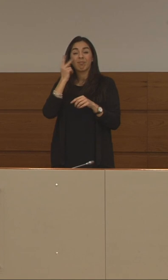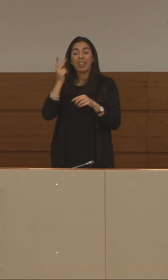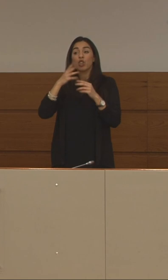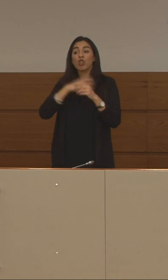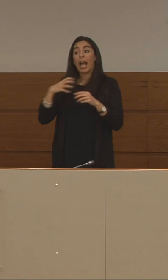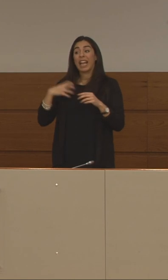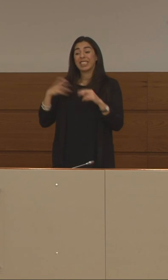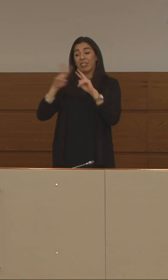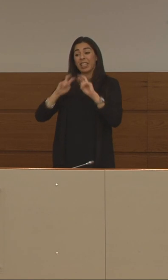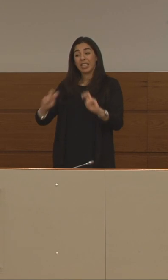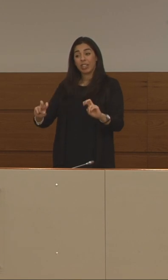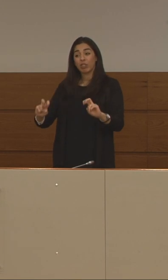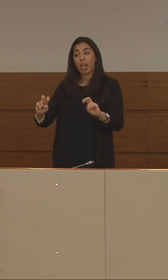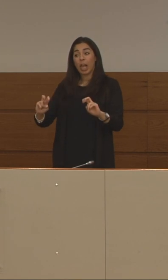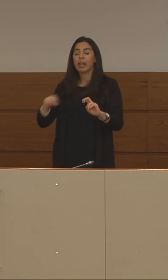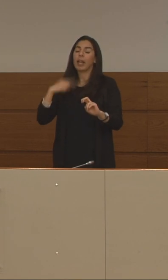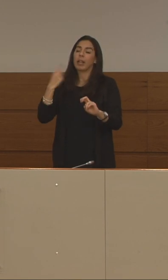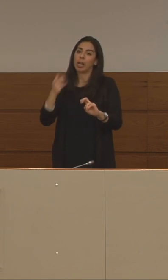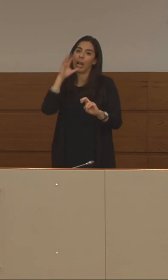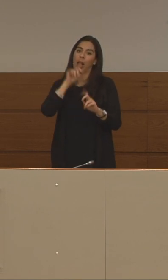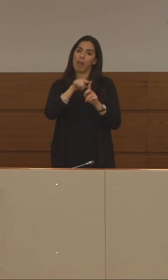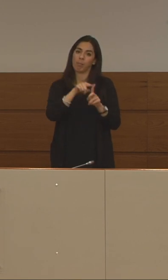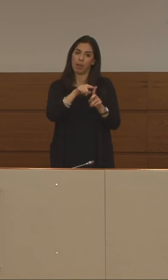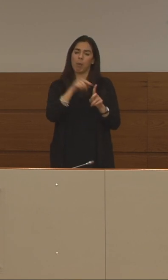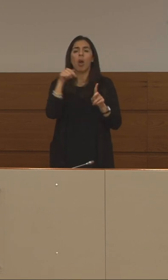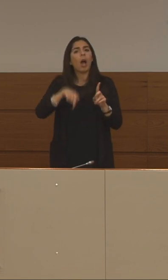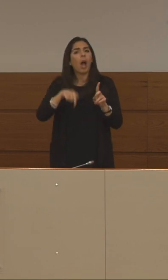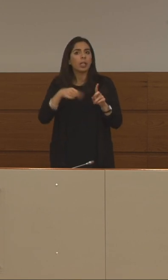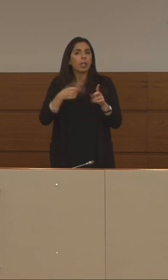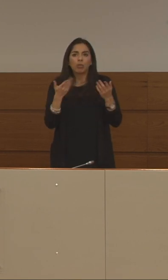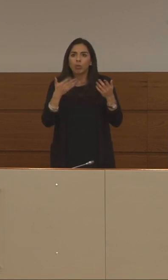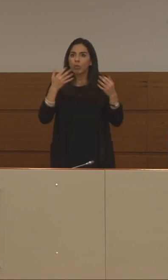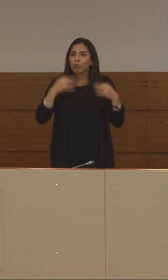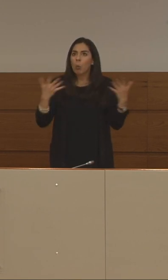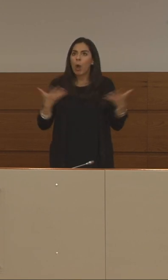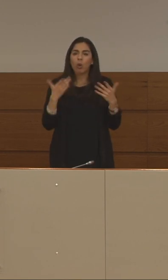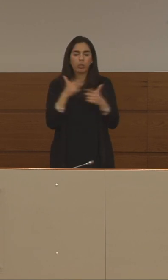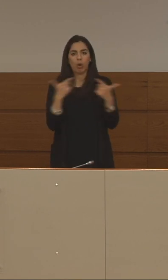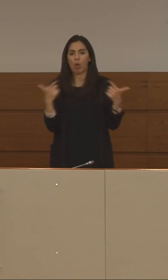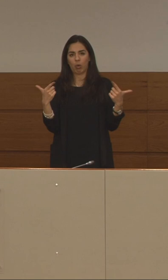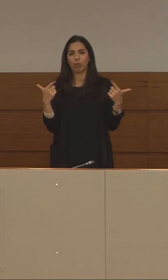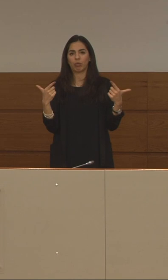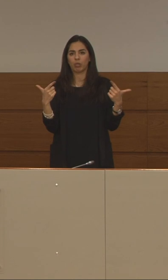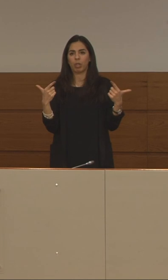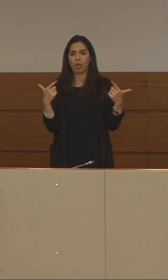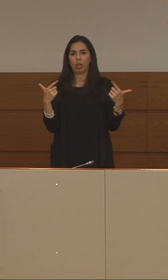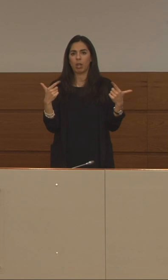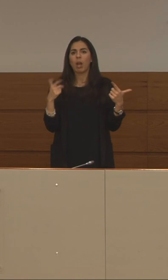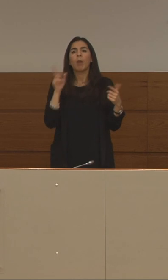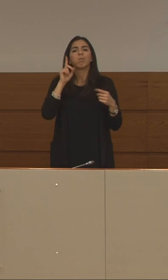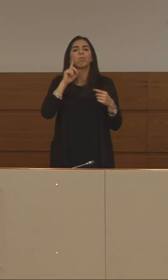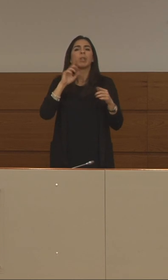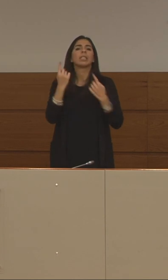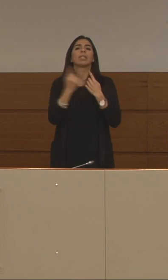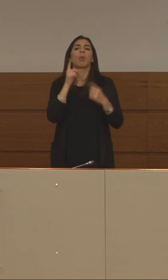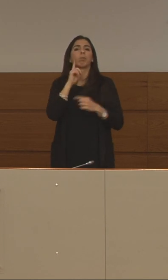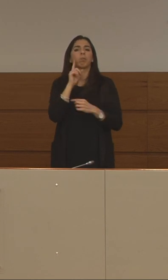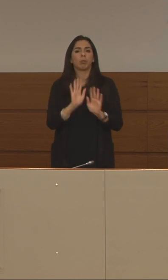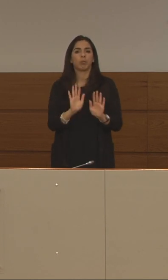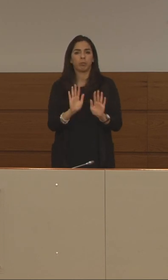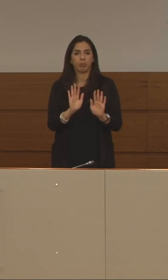al momento non ci sono decisioni e soprattutto non sono cambiate le valutazioni che sono state fatte precedentemente per quanto